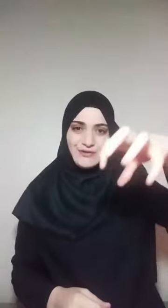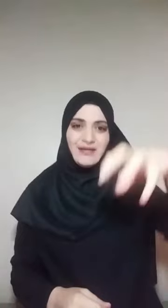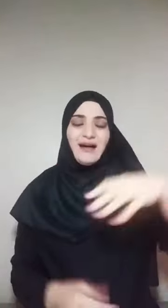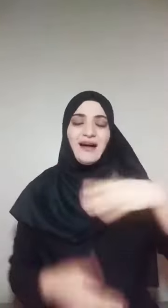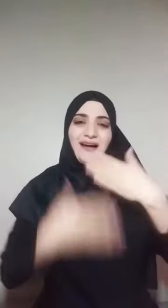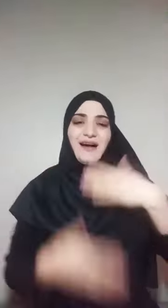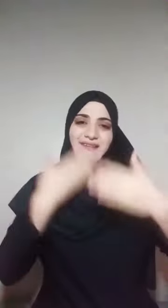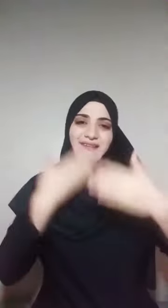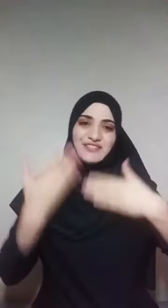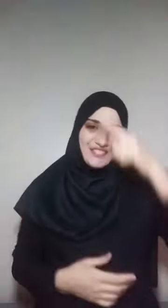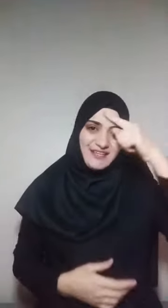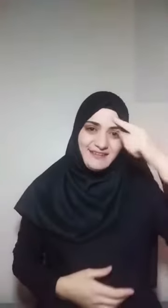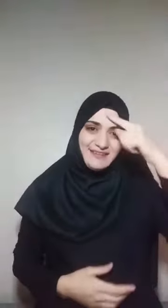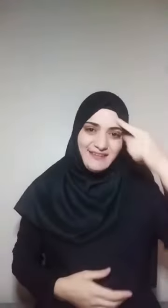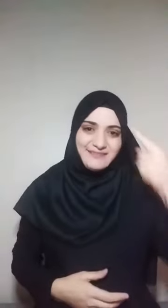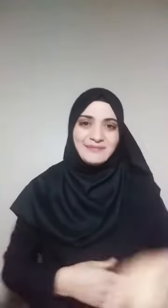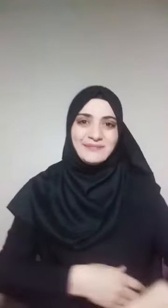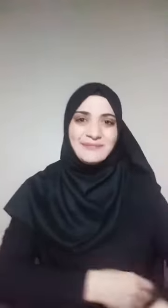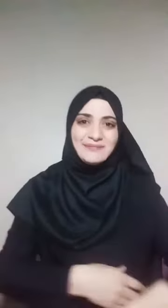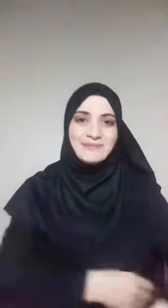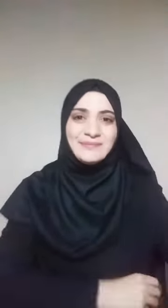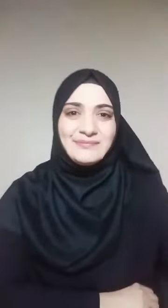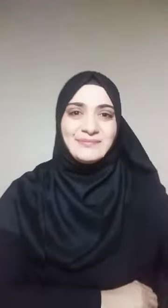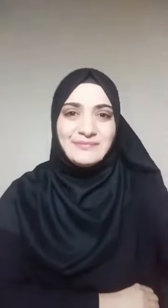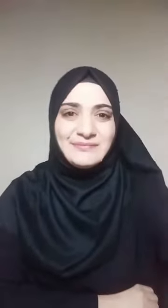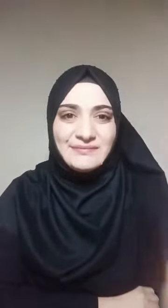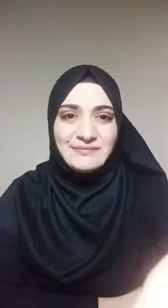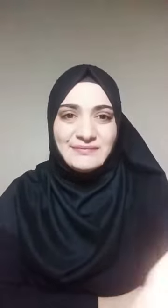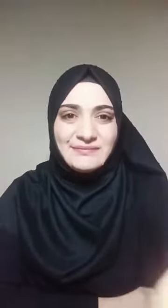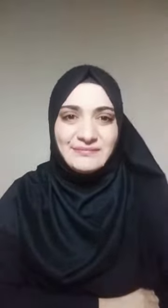Kudüs'ü anlatacağız inşallah.